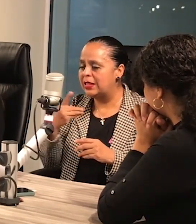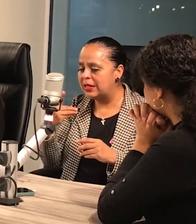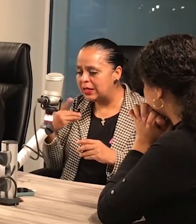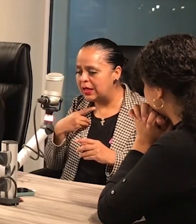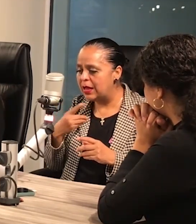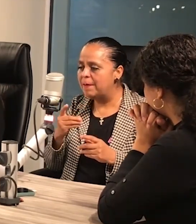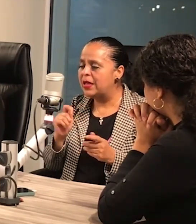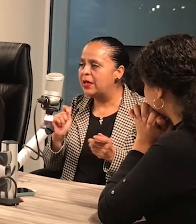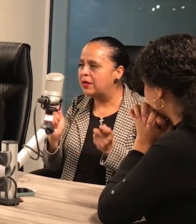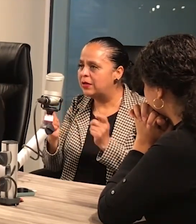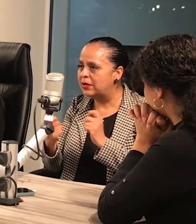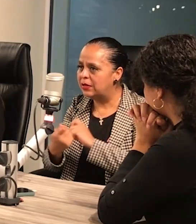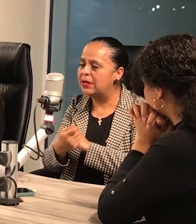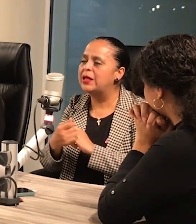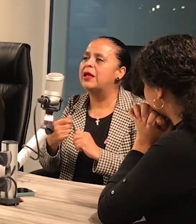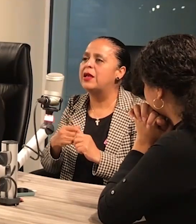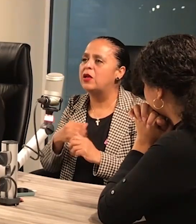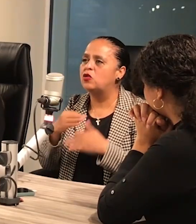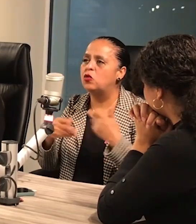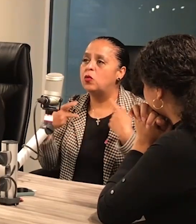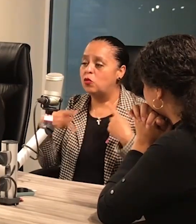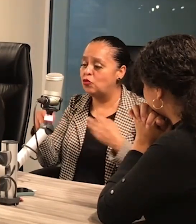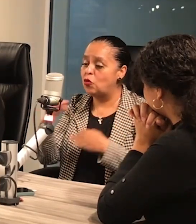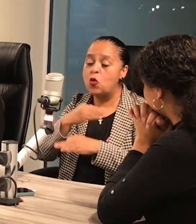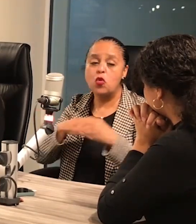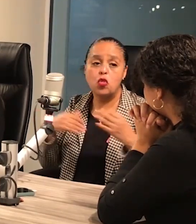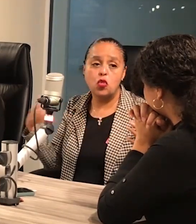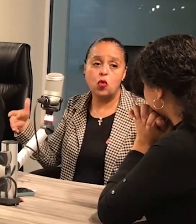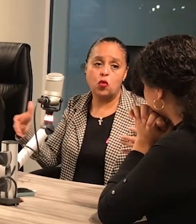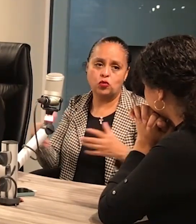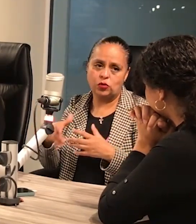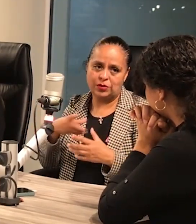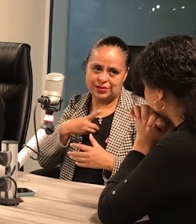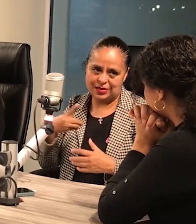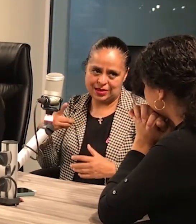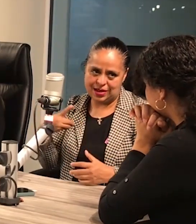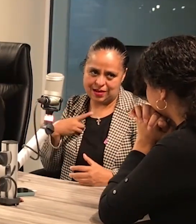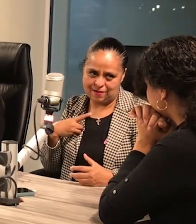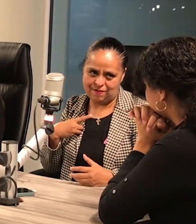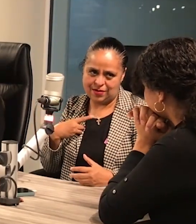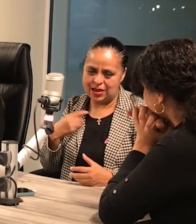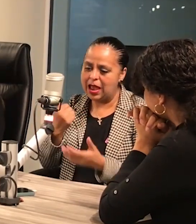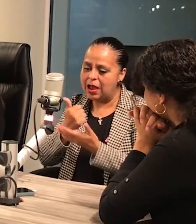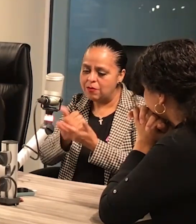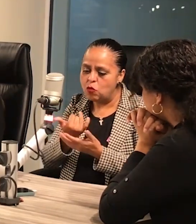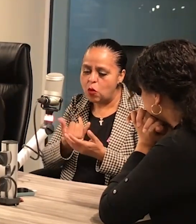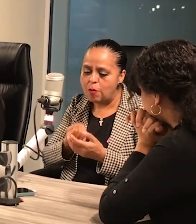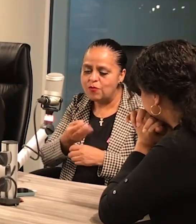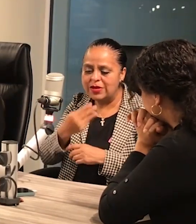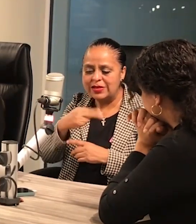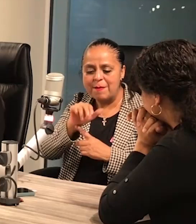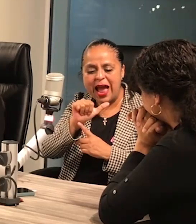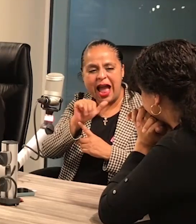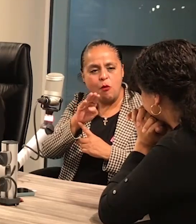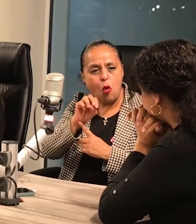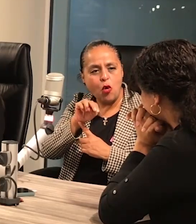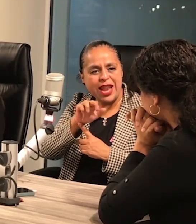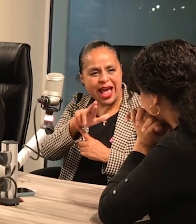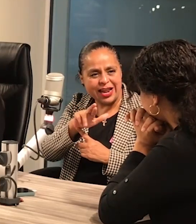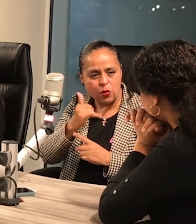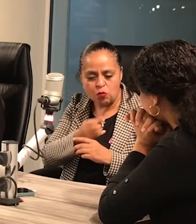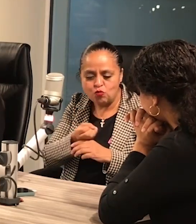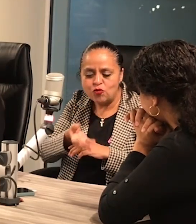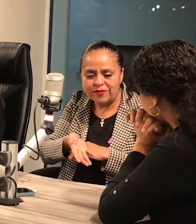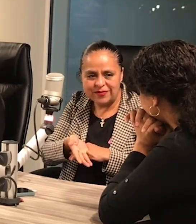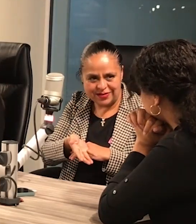y digo deberíamos porque la sociedad somos todos, deberíamos siempre abonar, porque haya una verdadera inclusión,